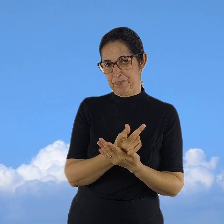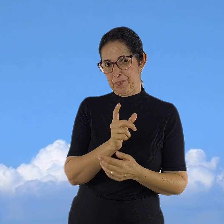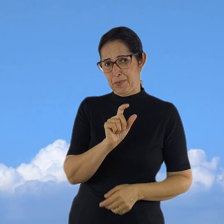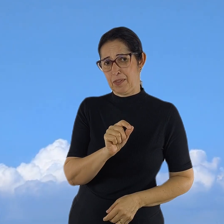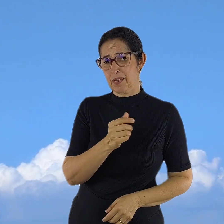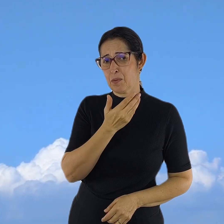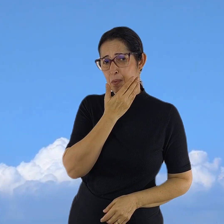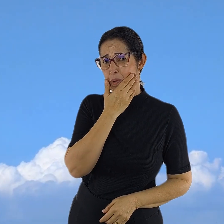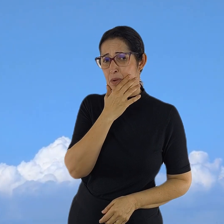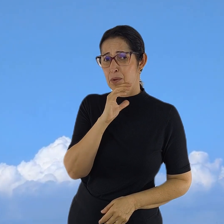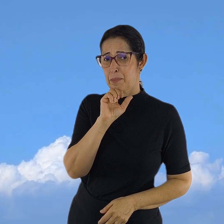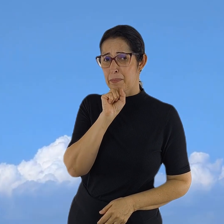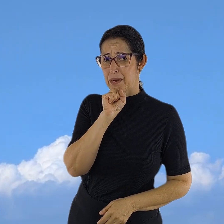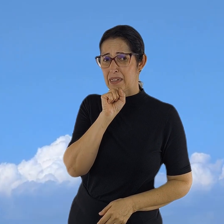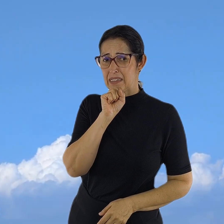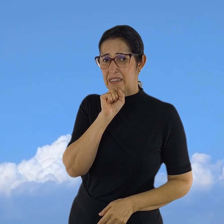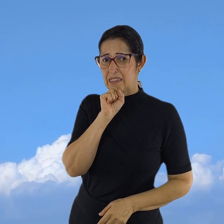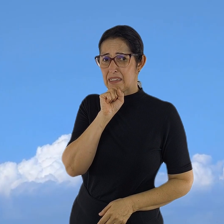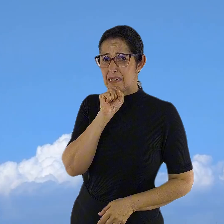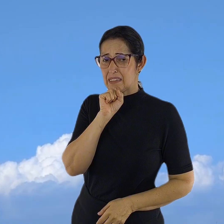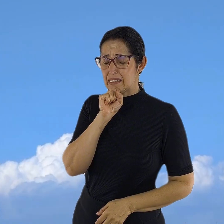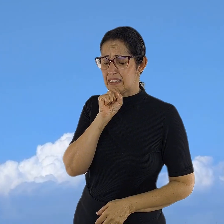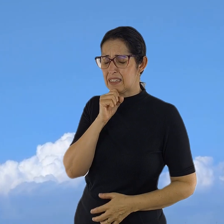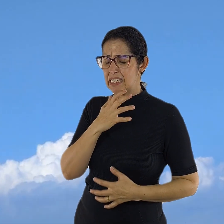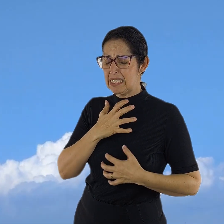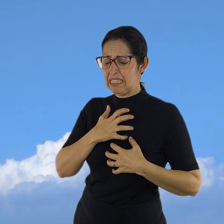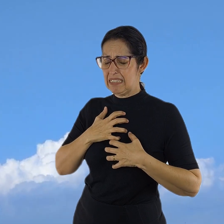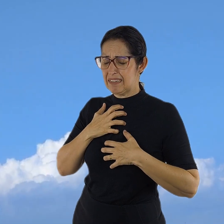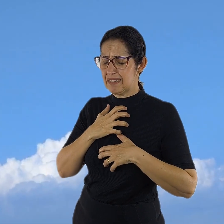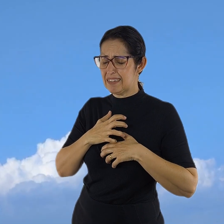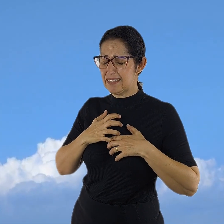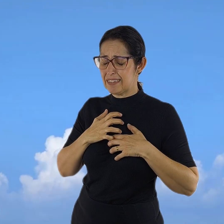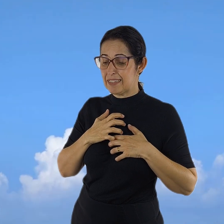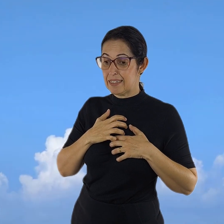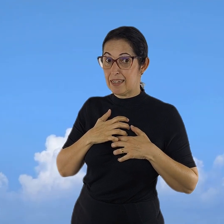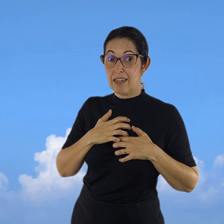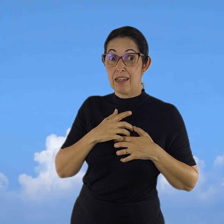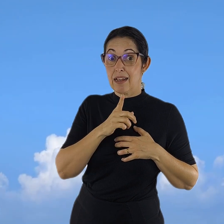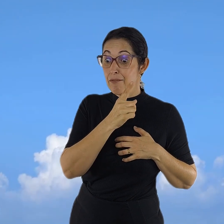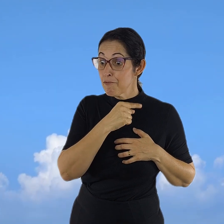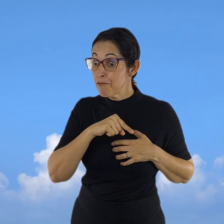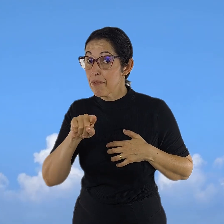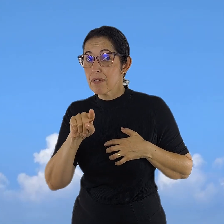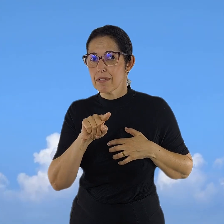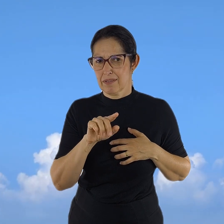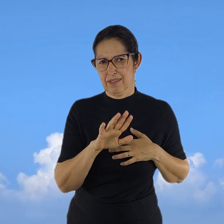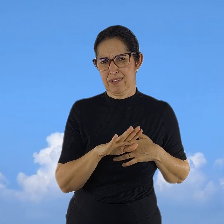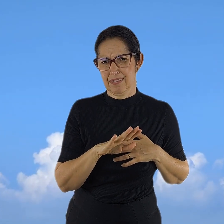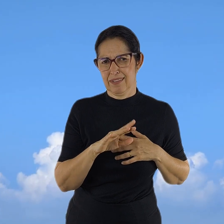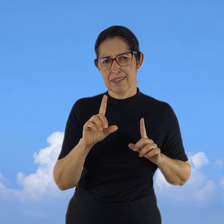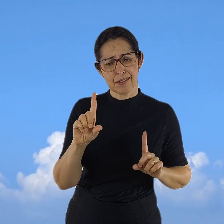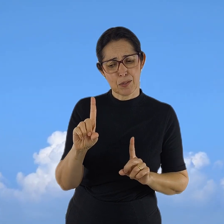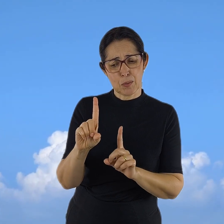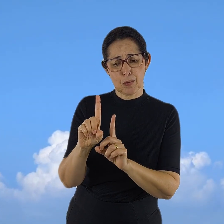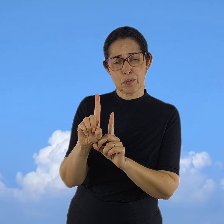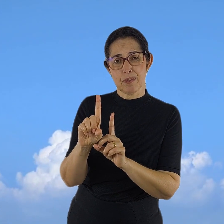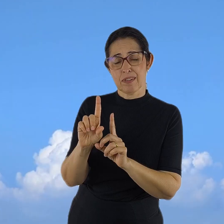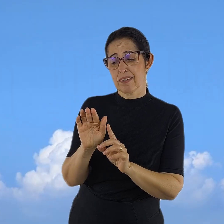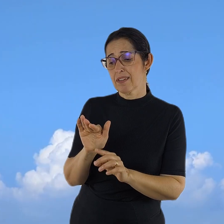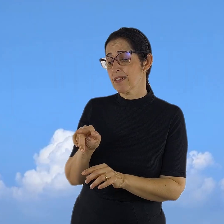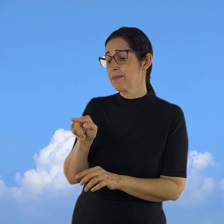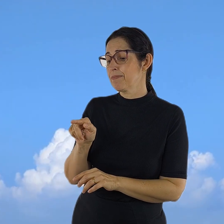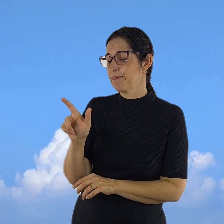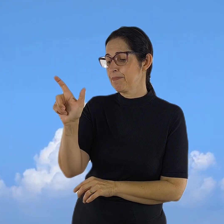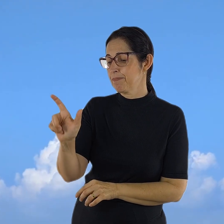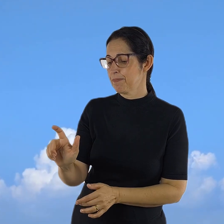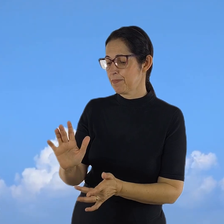Mas tal era o desespero daquele pai que ele rompe com tudo e ele se